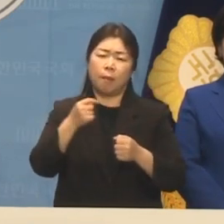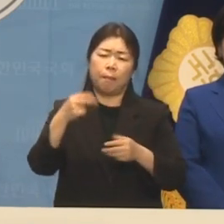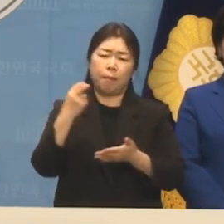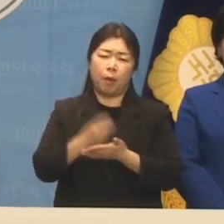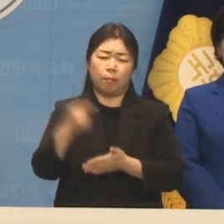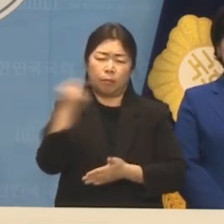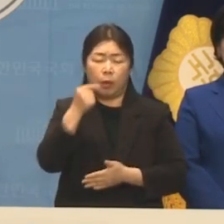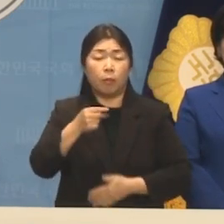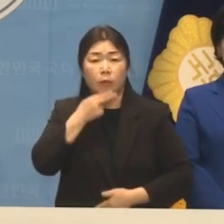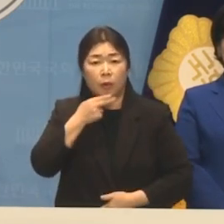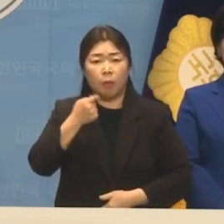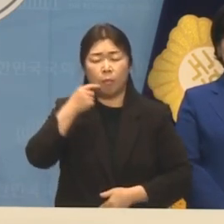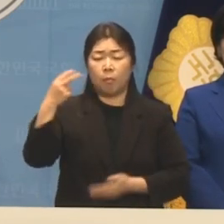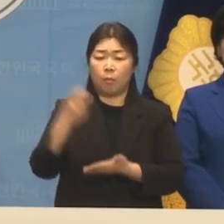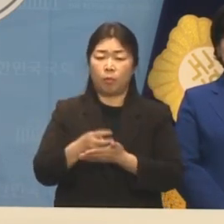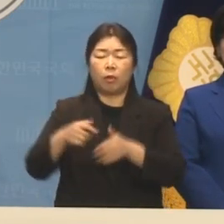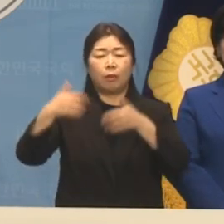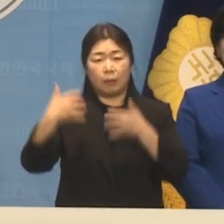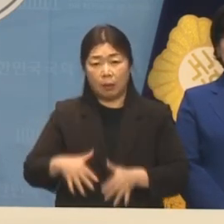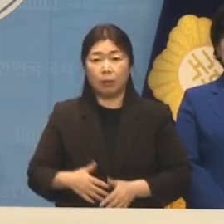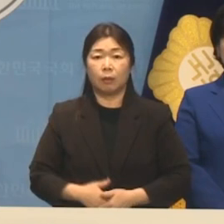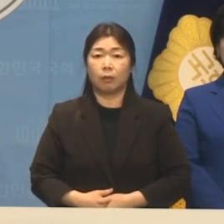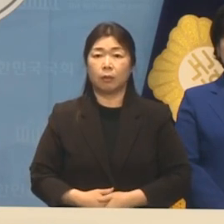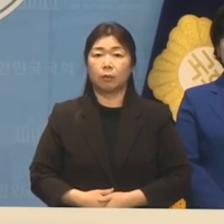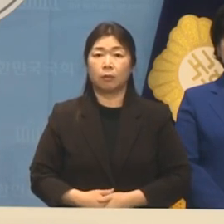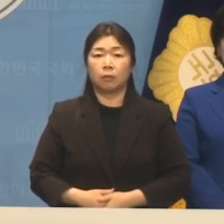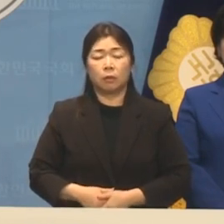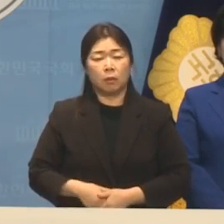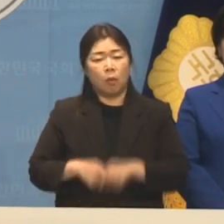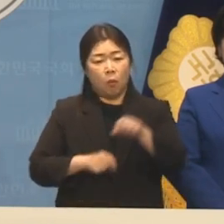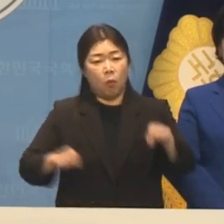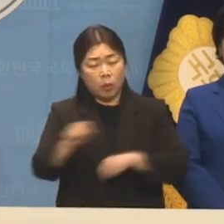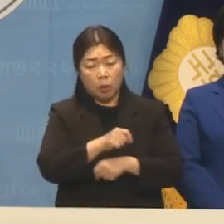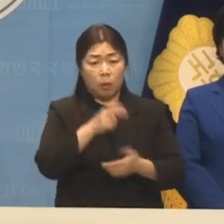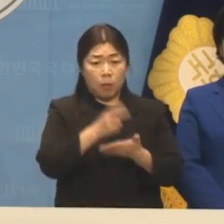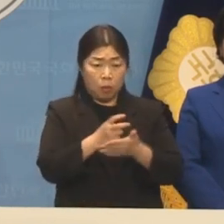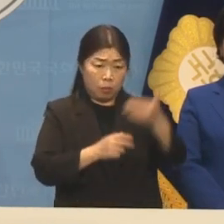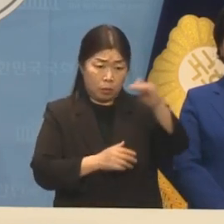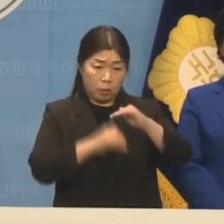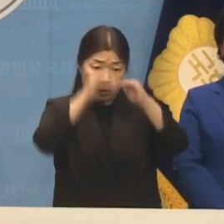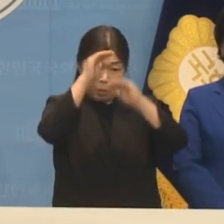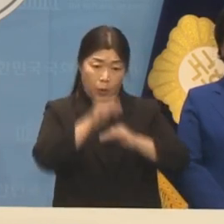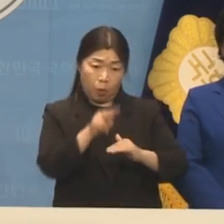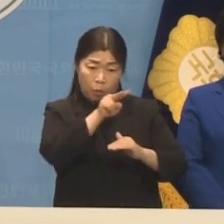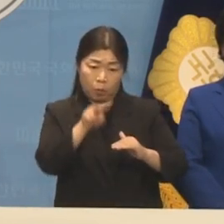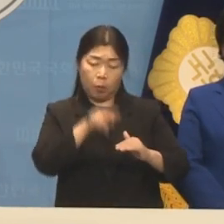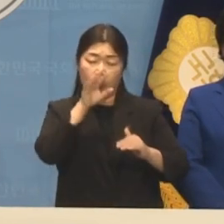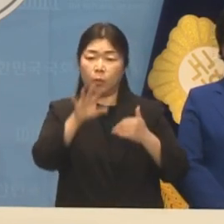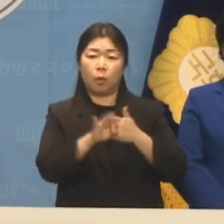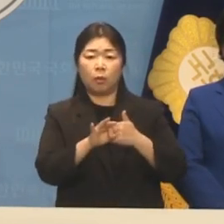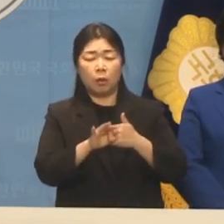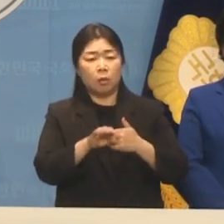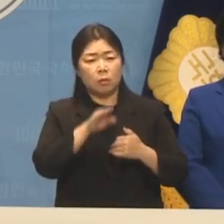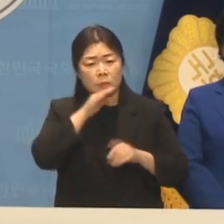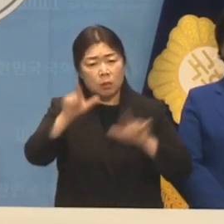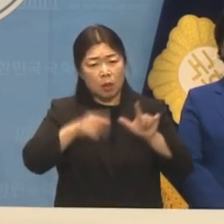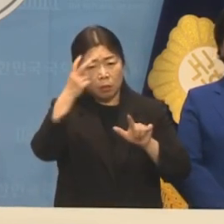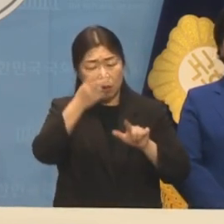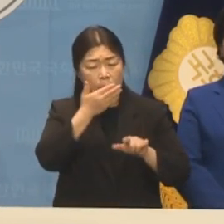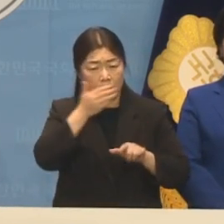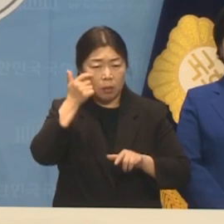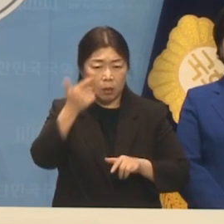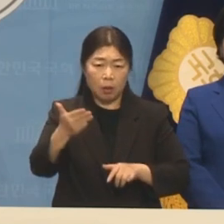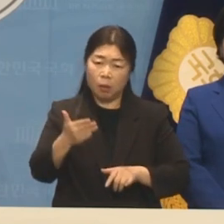약해지고 제대로 진상규명이 될까 오히려 걱정되는 그런 법안인데도 거부를 하겠다는 겁니다.